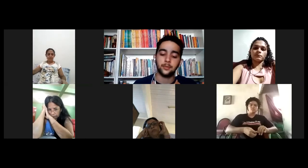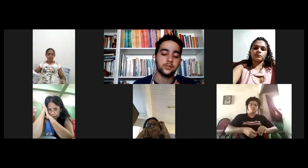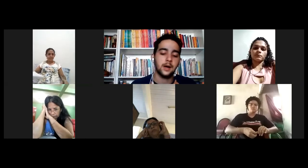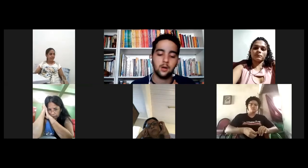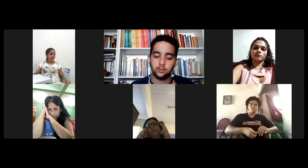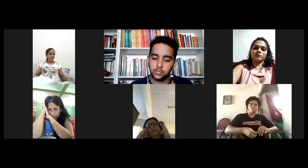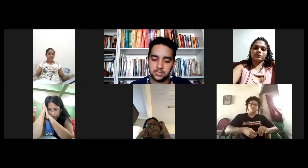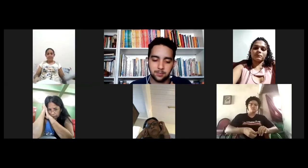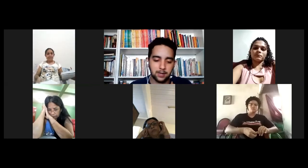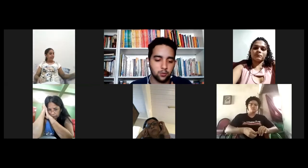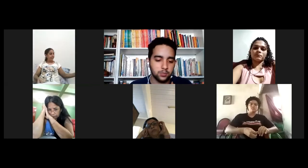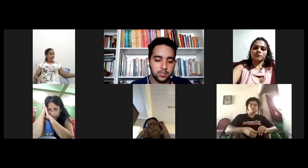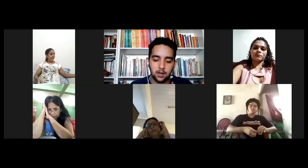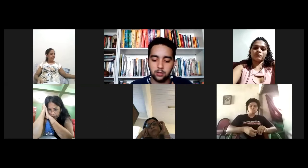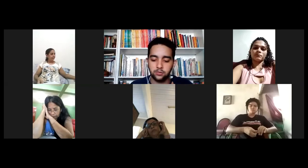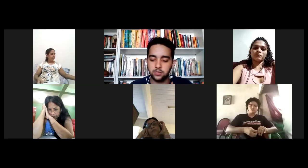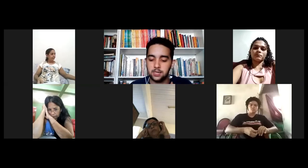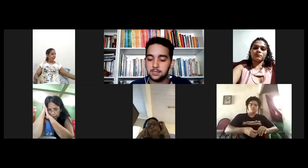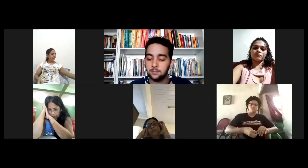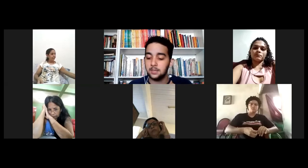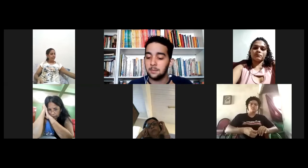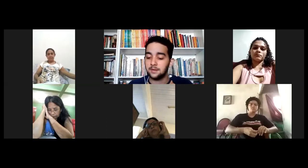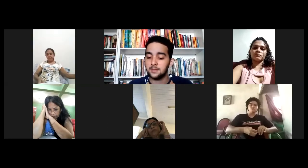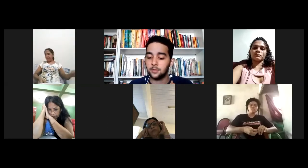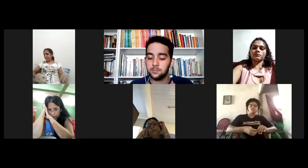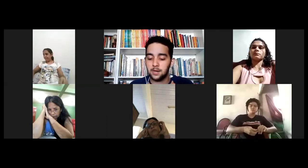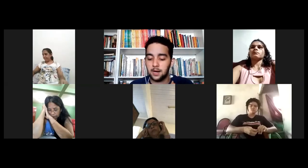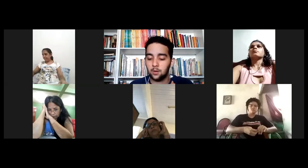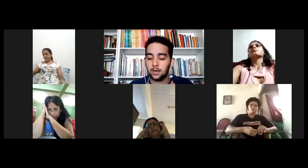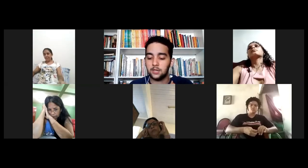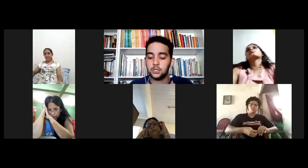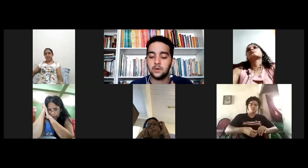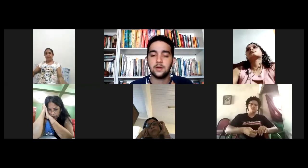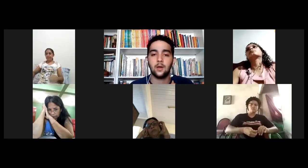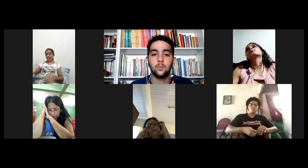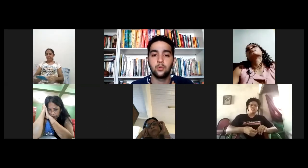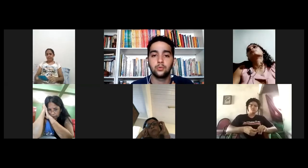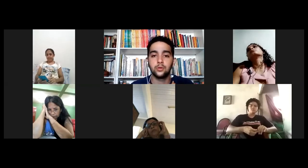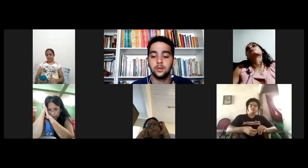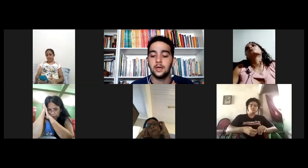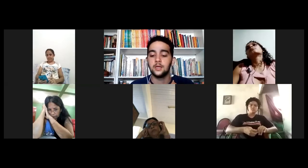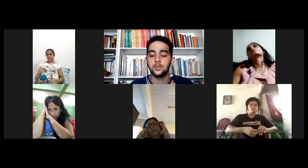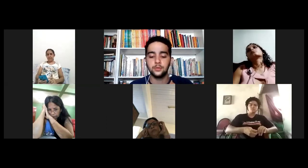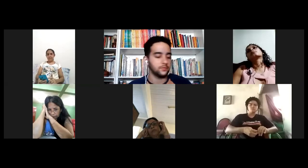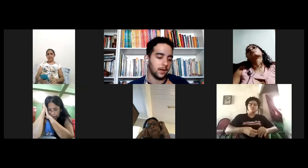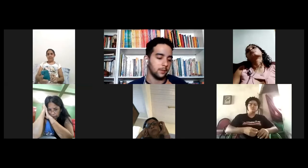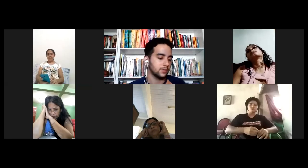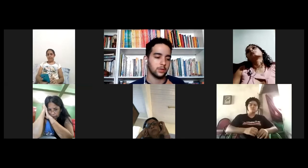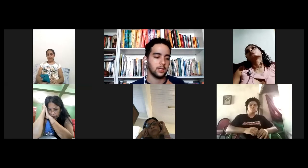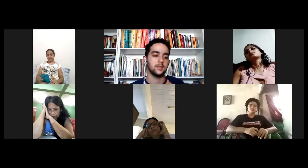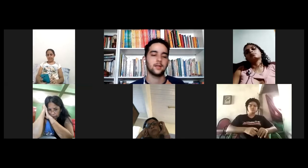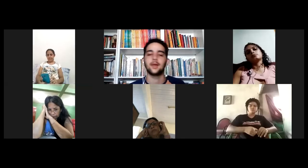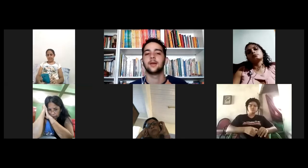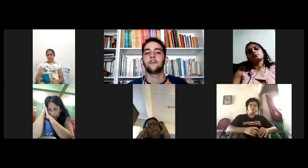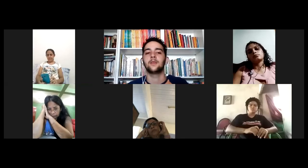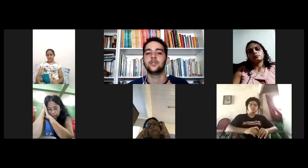aí na próxima aula, eu já tinha separado como seria a aula de vocês, mas na próxima aula a gente vai falar um pouco sobre tipos de verbos. Então,